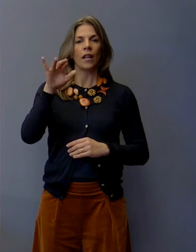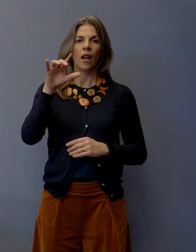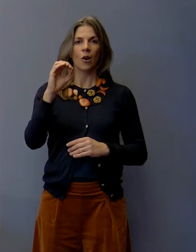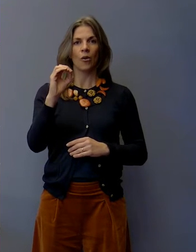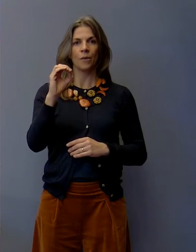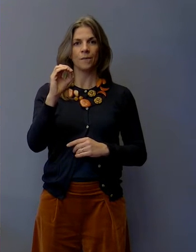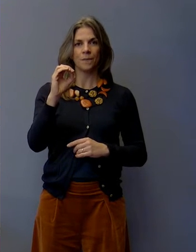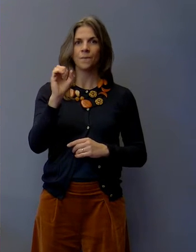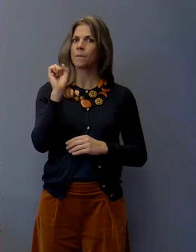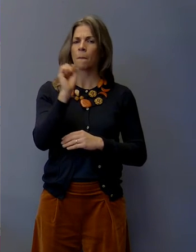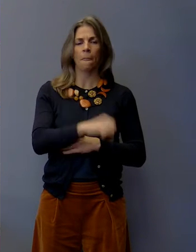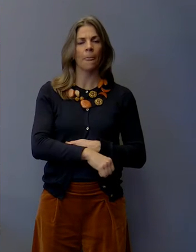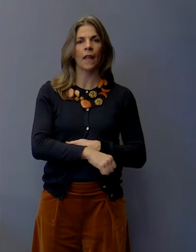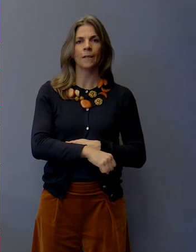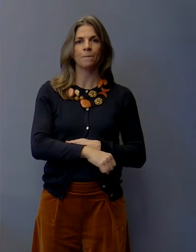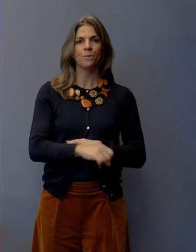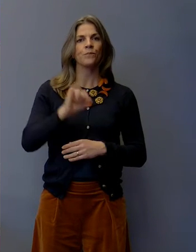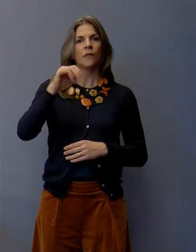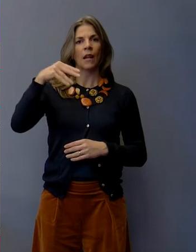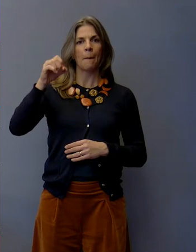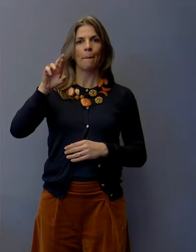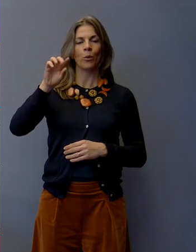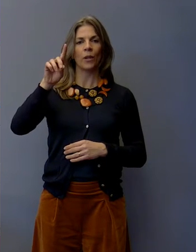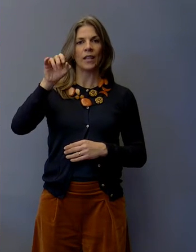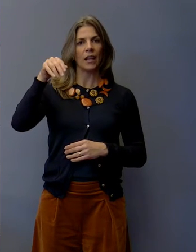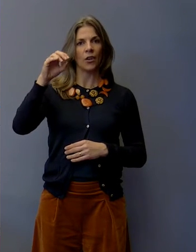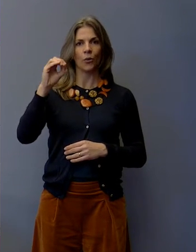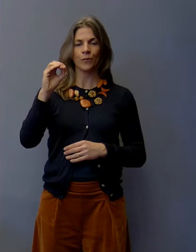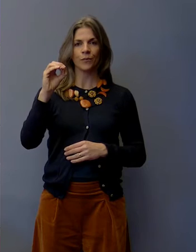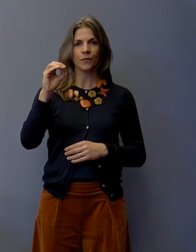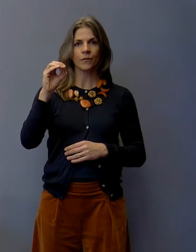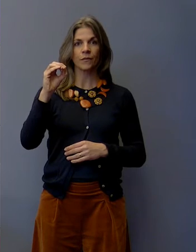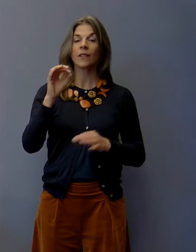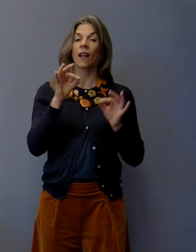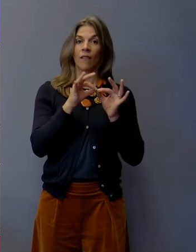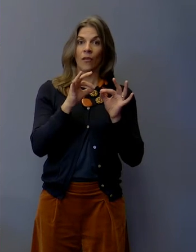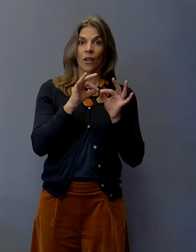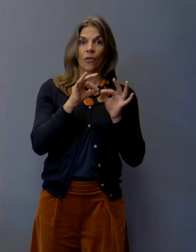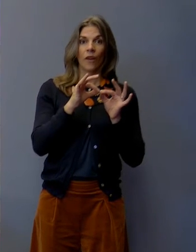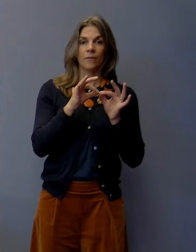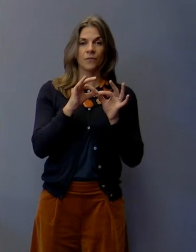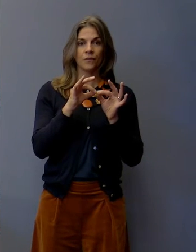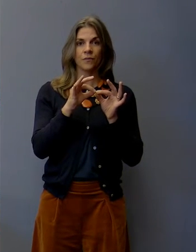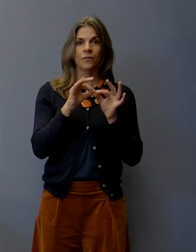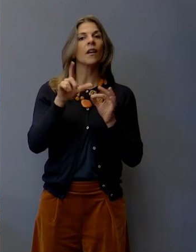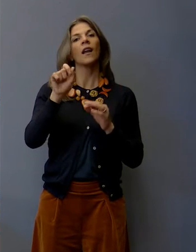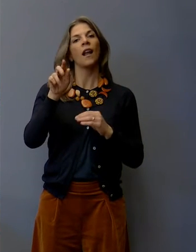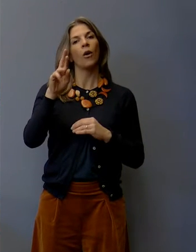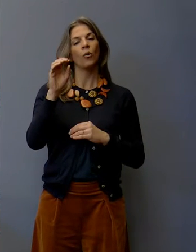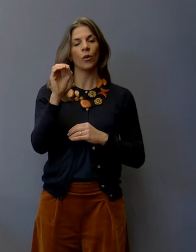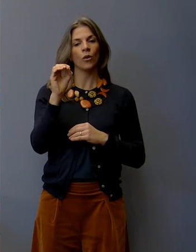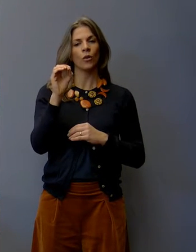con travi consigliere immordino come regole consigliera lauro